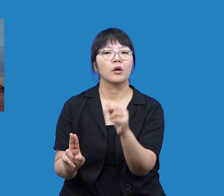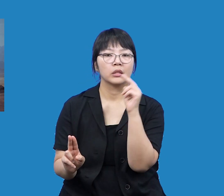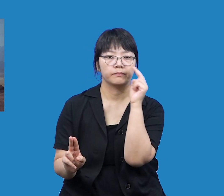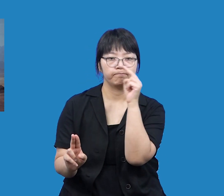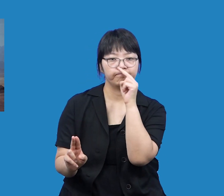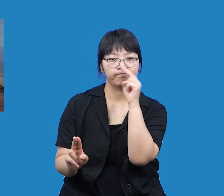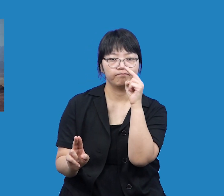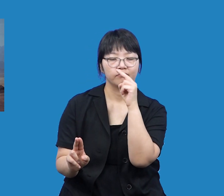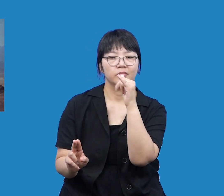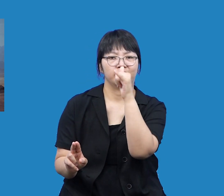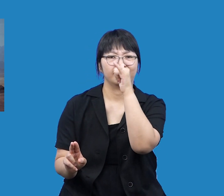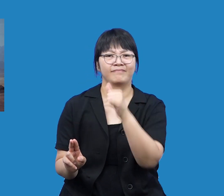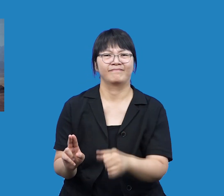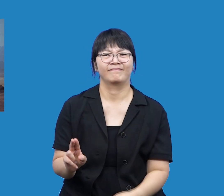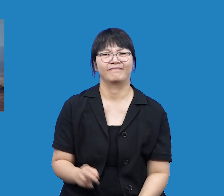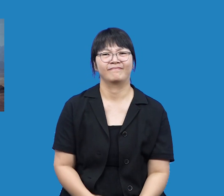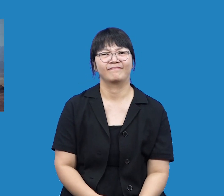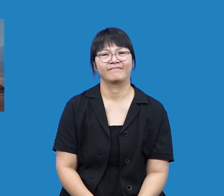느껴지지 않습니까?